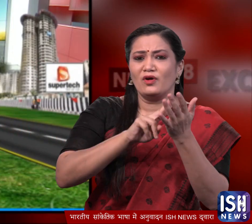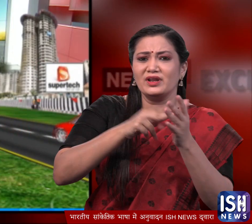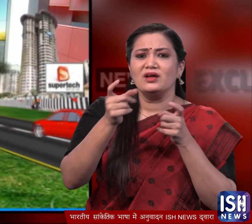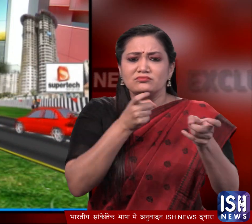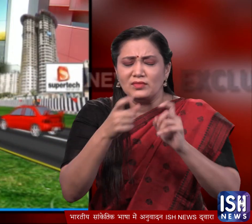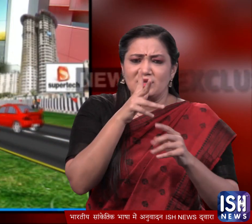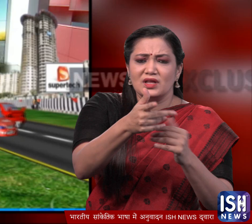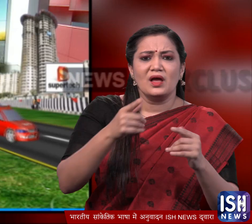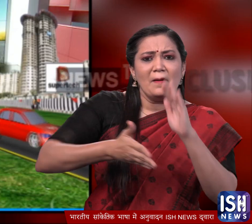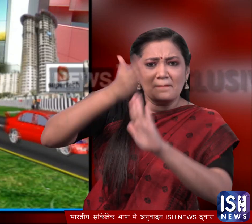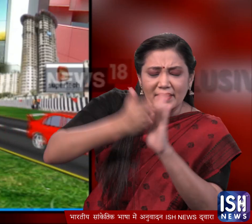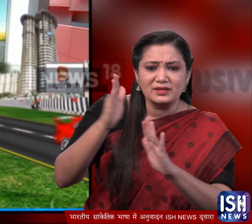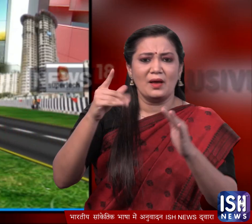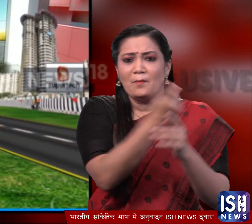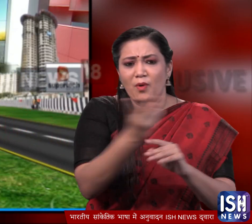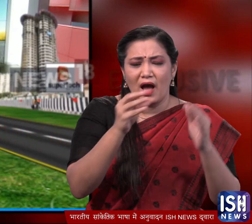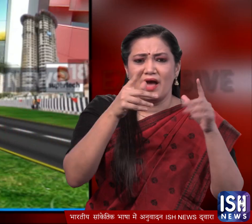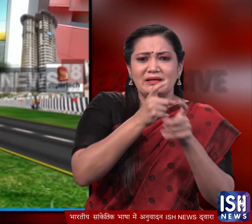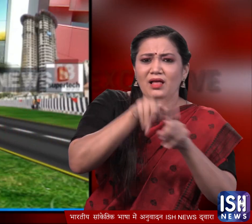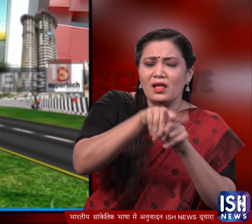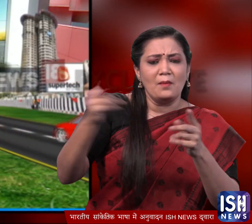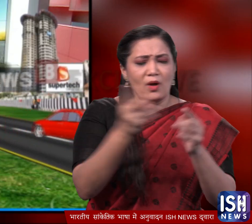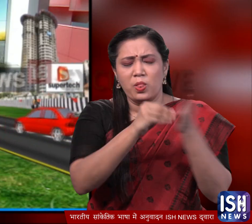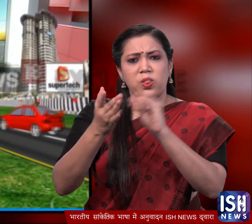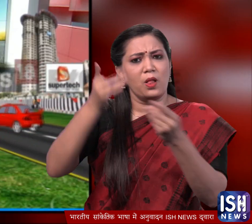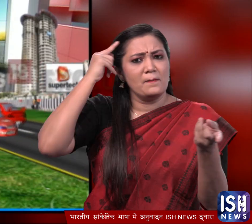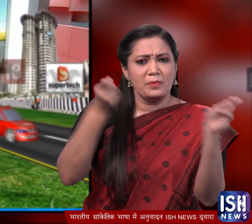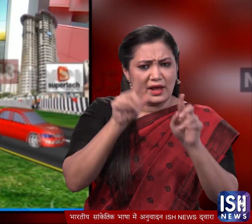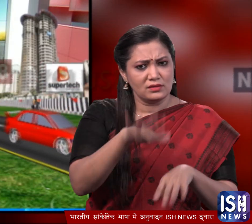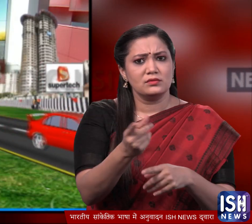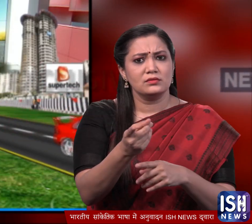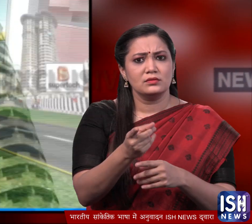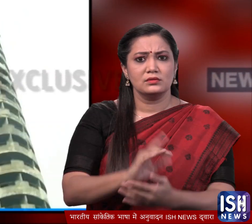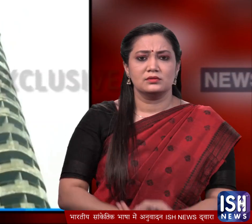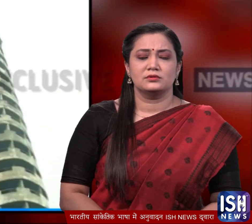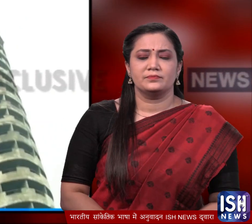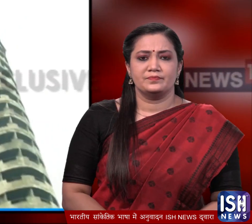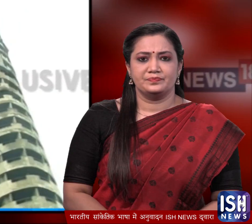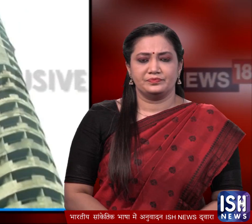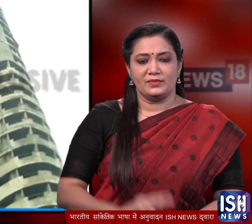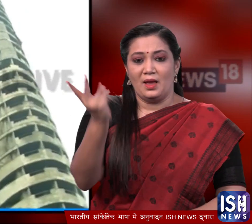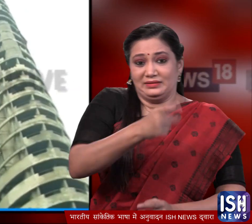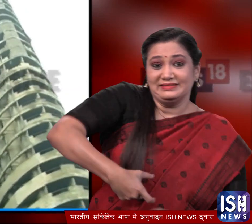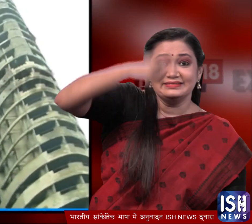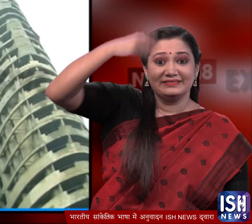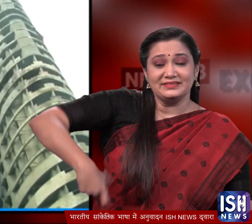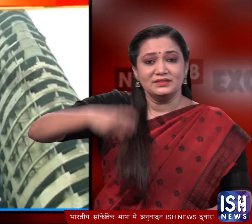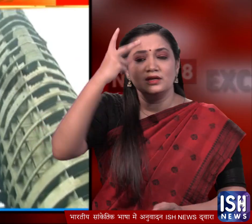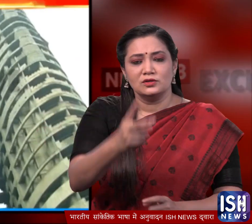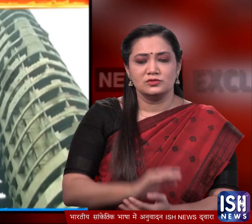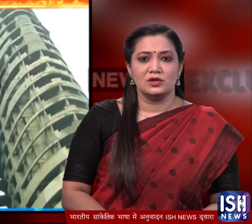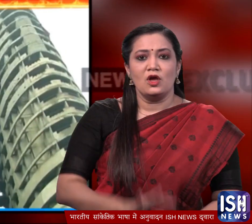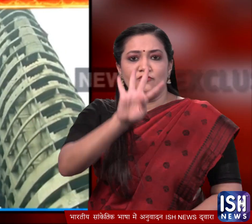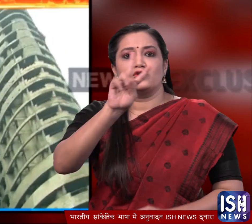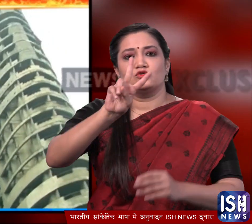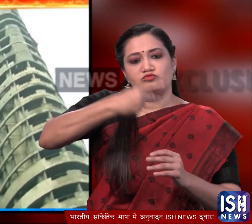और कहा कि बिल्डर और अथॉरिटी मिलकर गैर कानूनी काम कर रहे हैं। ये 2 टावर हैं जिनमें 42